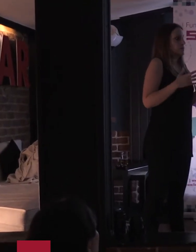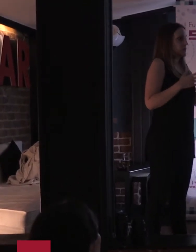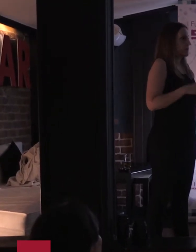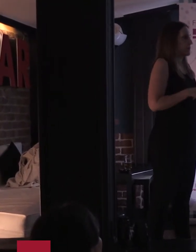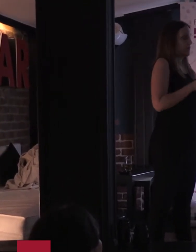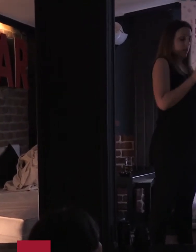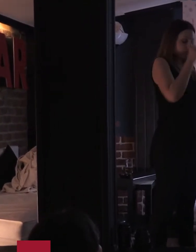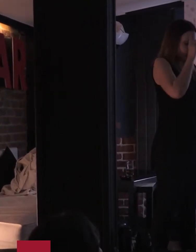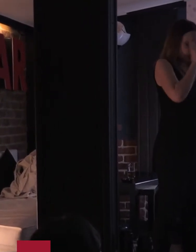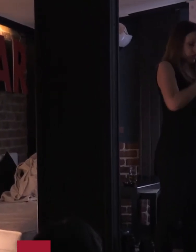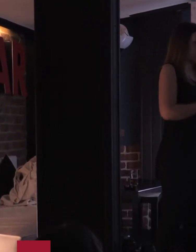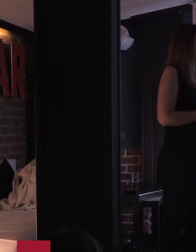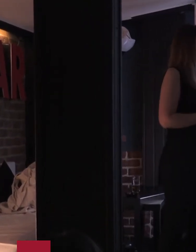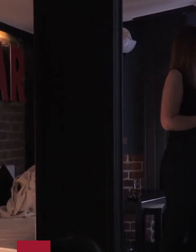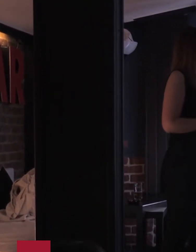información a distancia. No lo sé, la verdad.